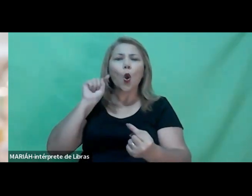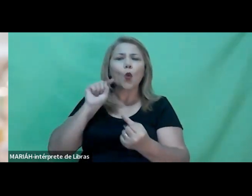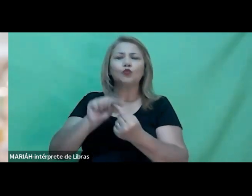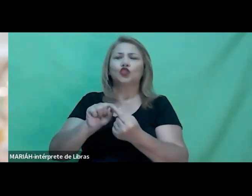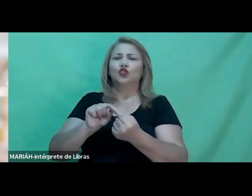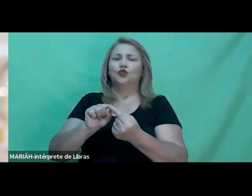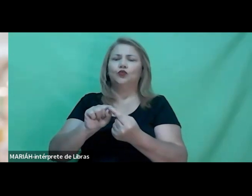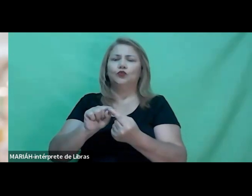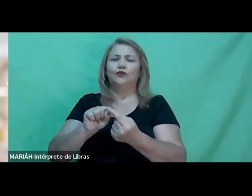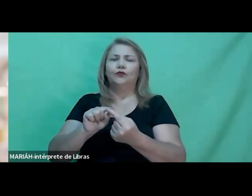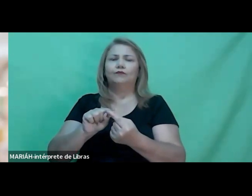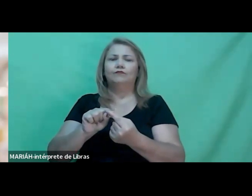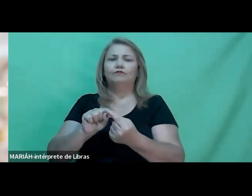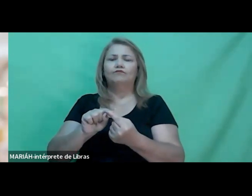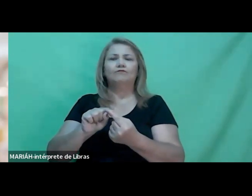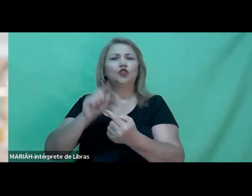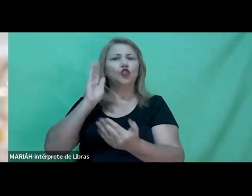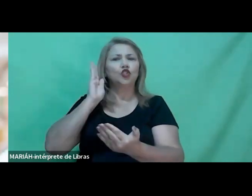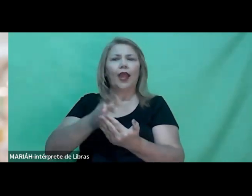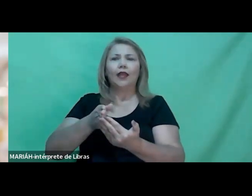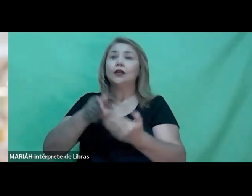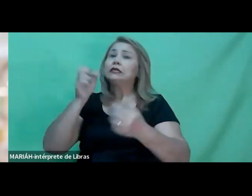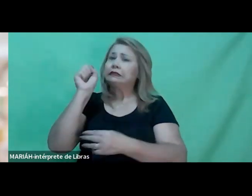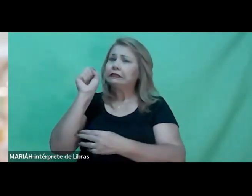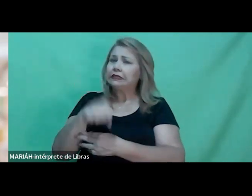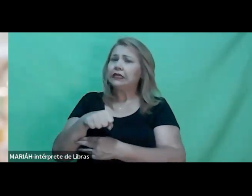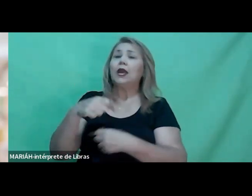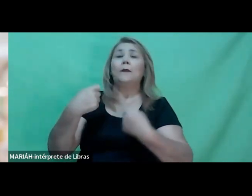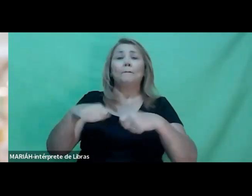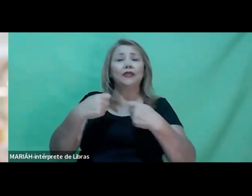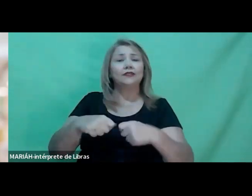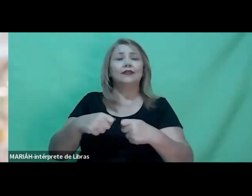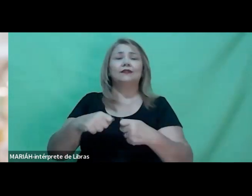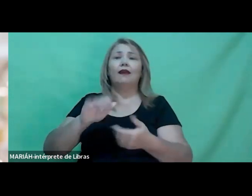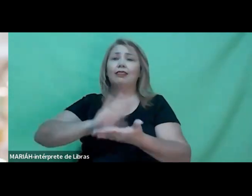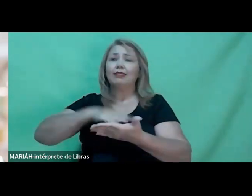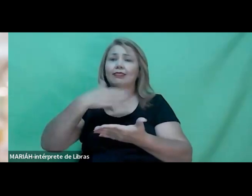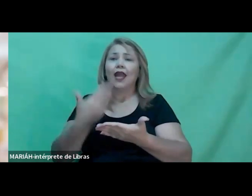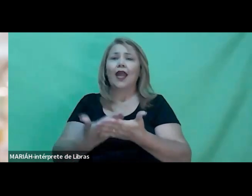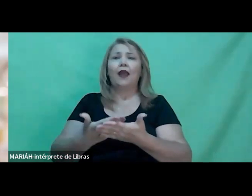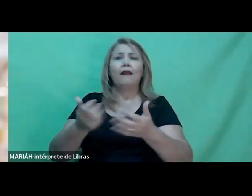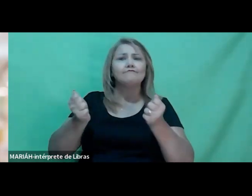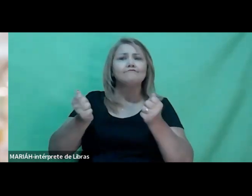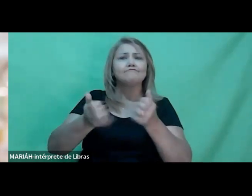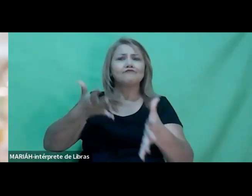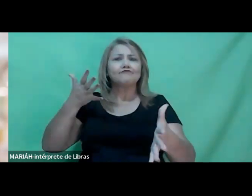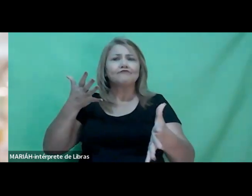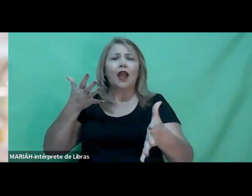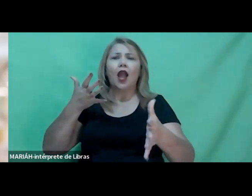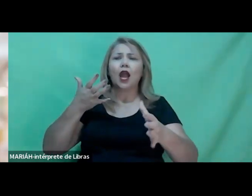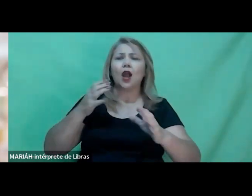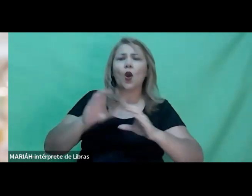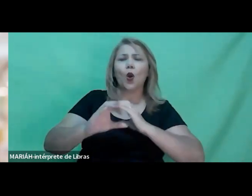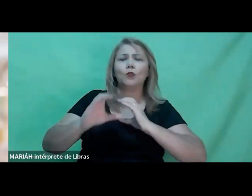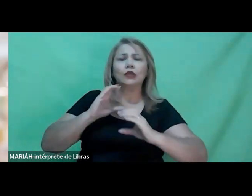objetivo sí es es necesario que el intérprete tenga habilidad y velocidad en el sistema de comunicación